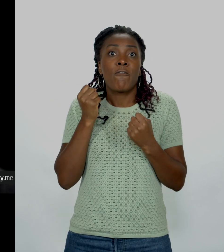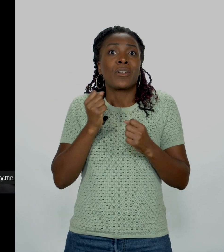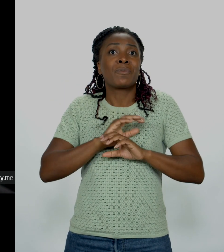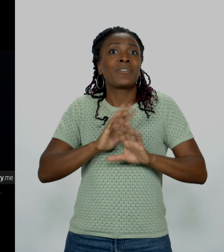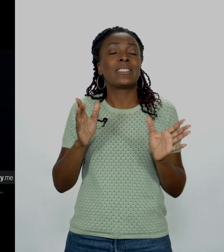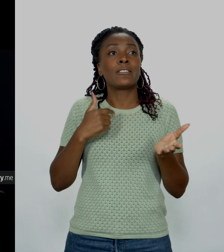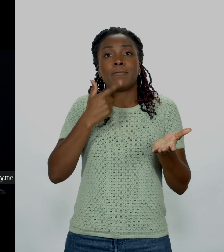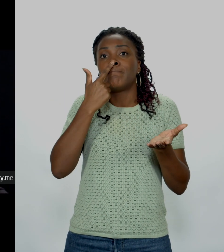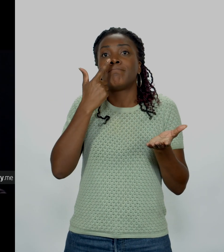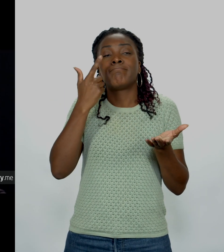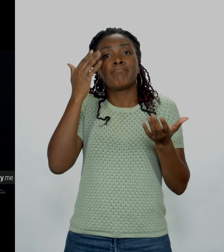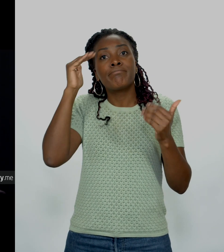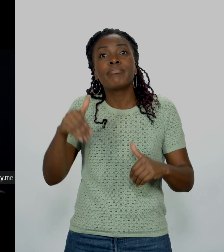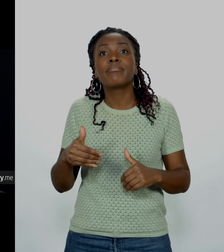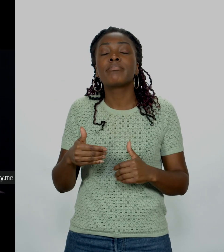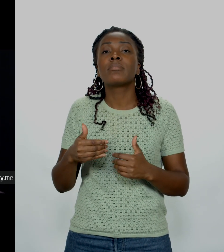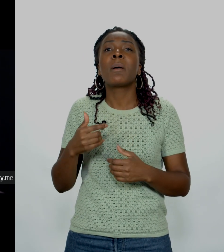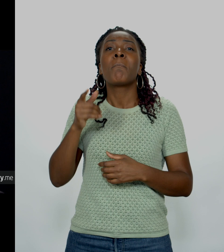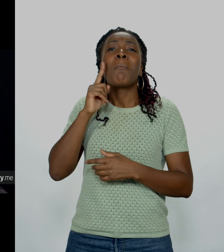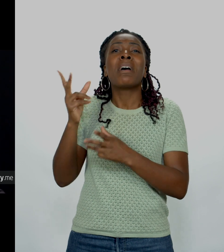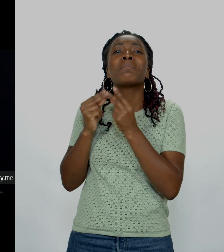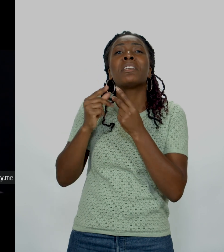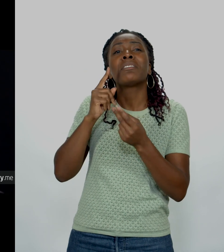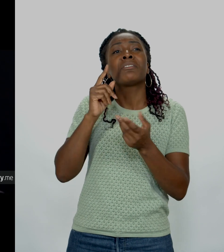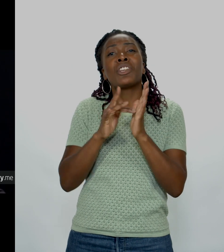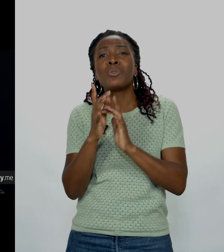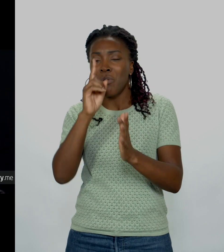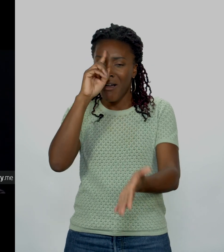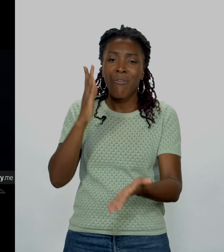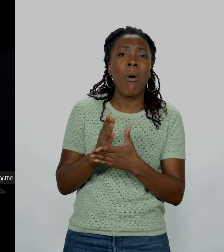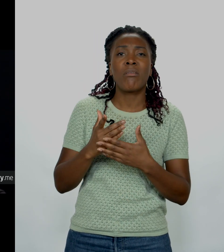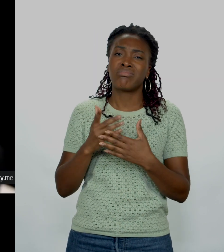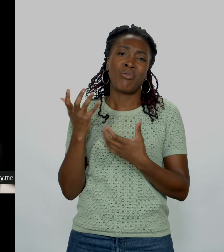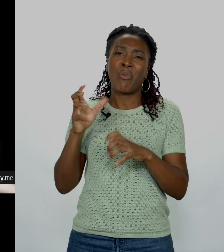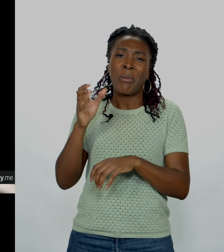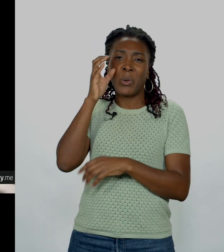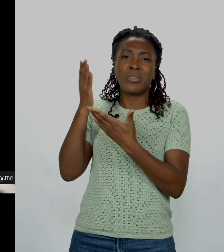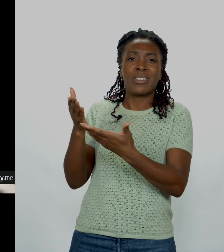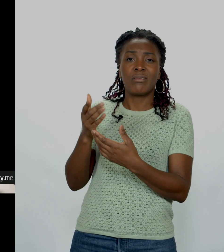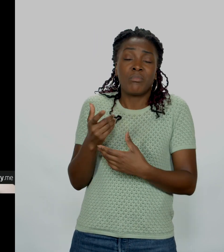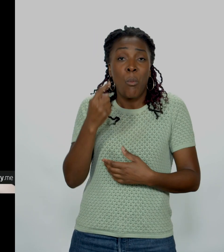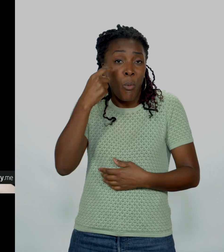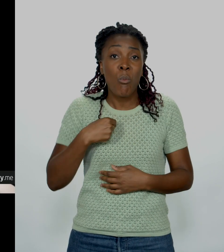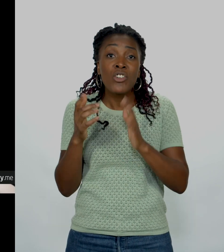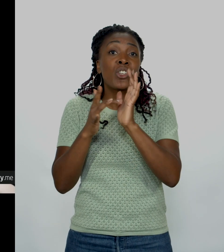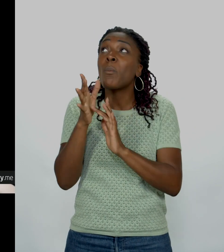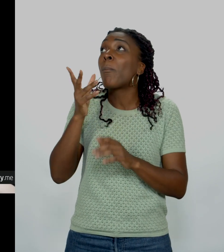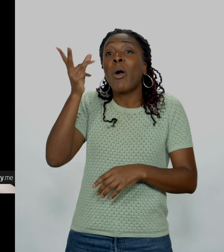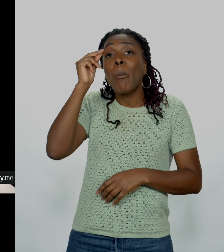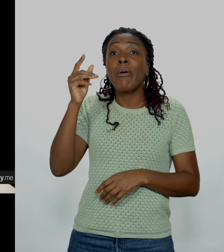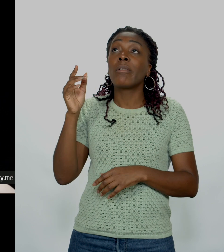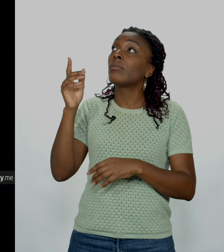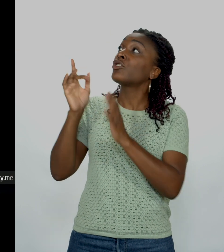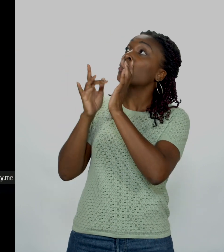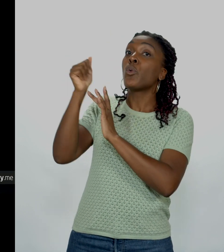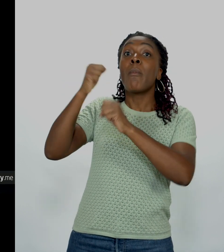plus rien faire. Je voulais rien entendre de la foi de Jésus. Pour moi, c'était clair que lui, il comprend pas ce que c'est compter